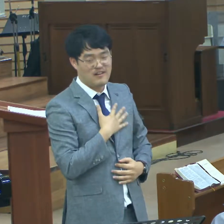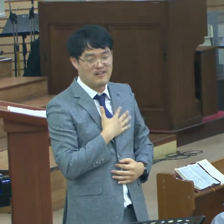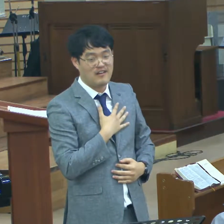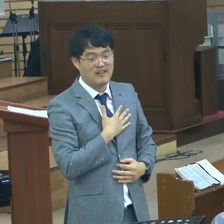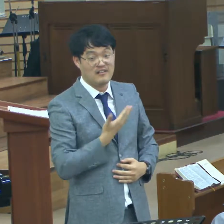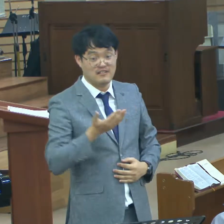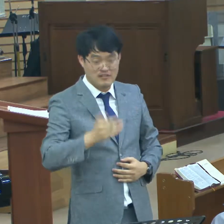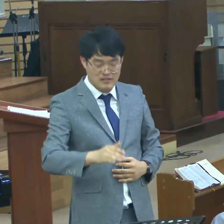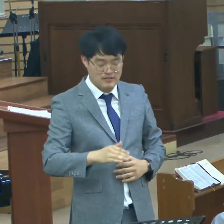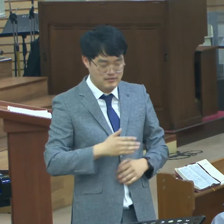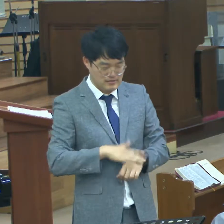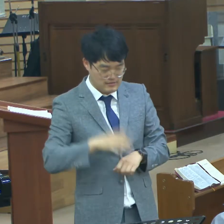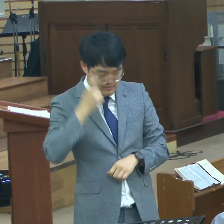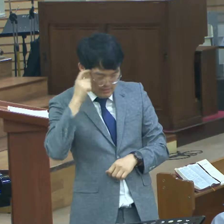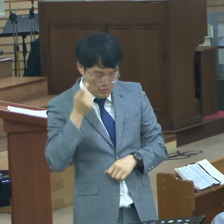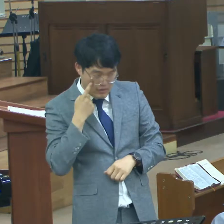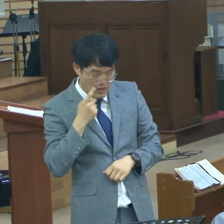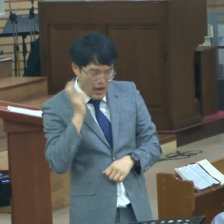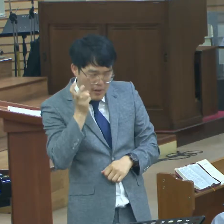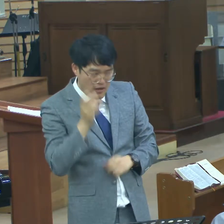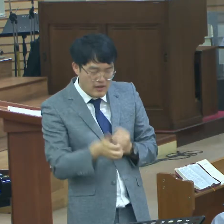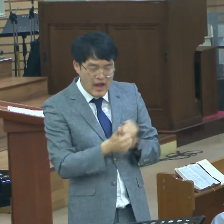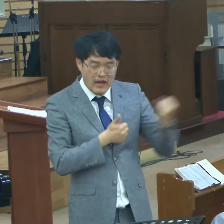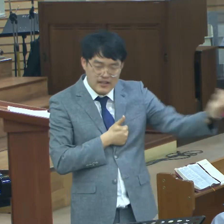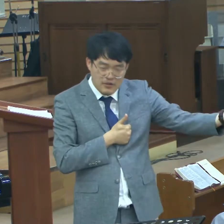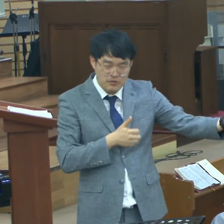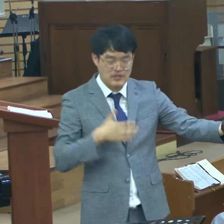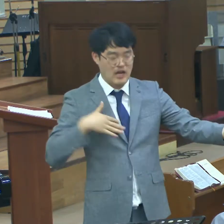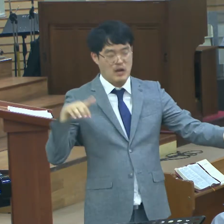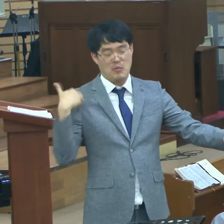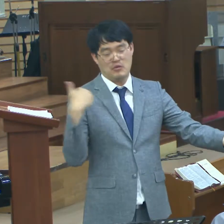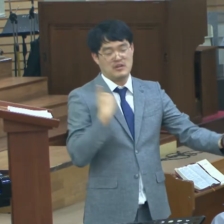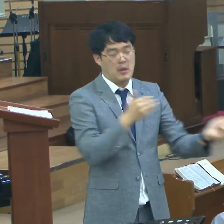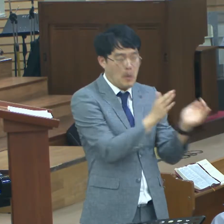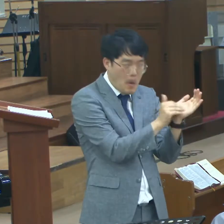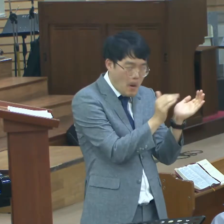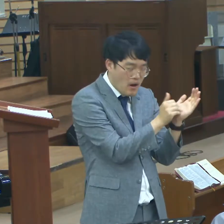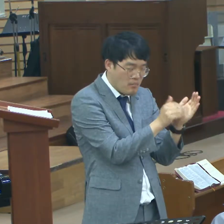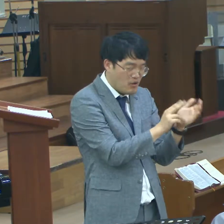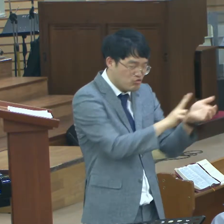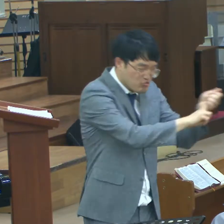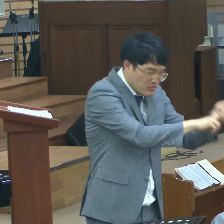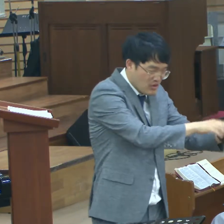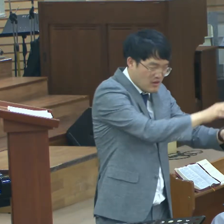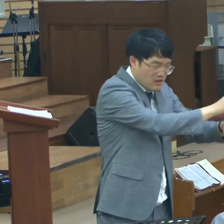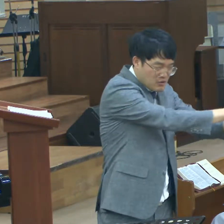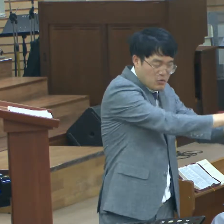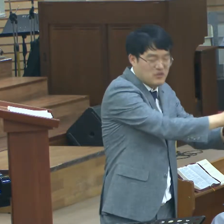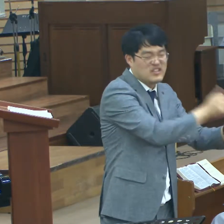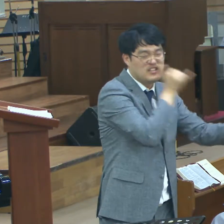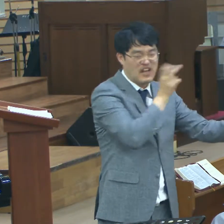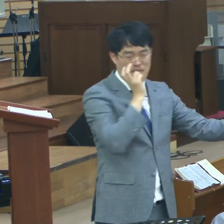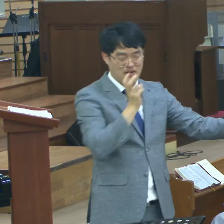그런데 가만히 보니까 제 아내도 제가 모르는 몇십만 원의 돈이 있는 것 같아요.